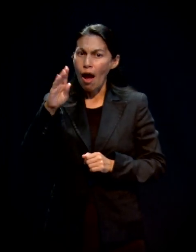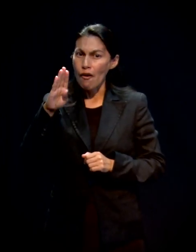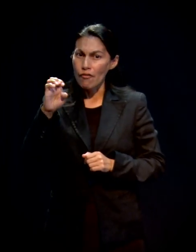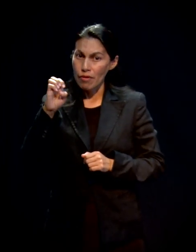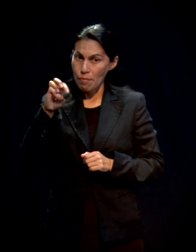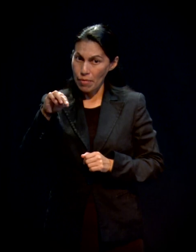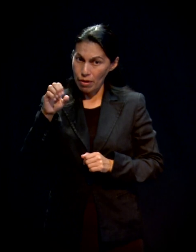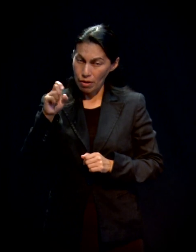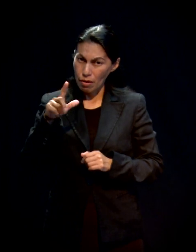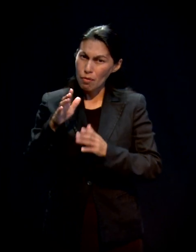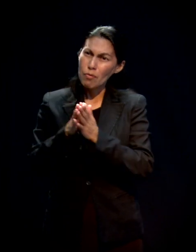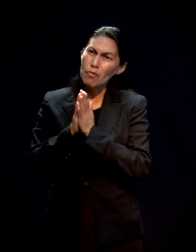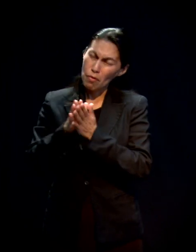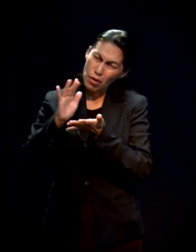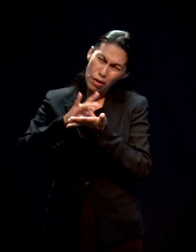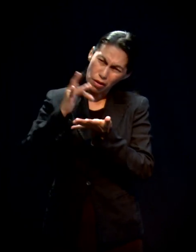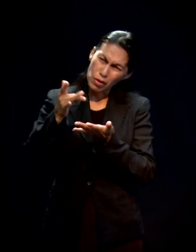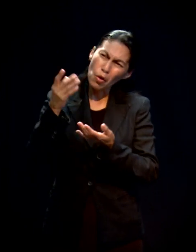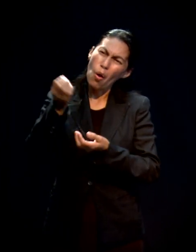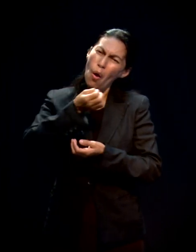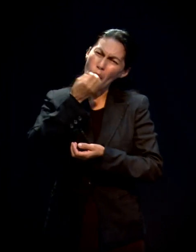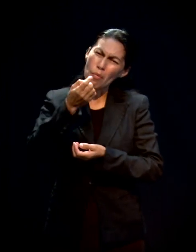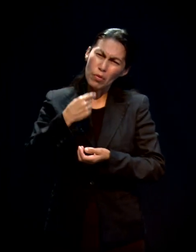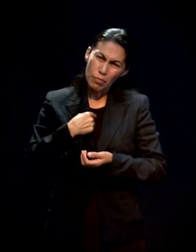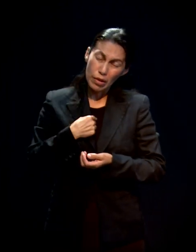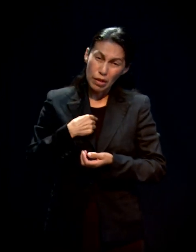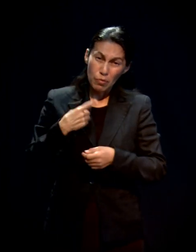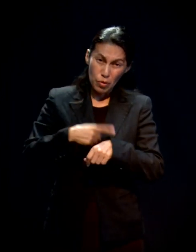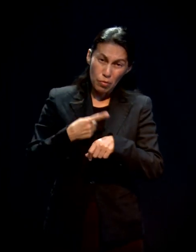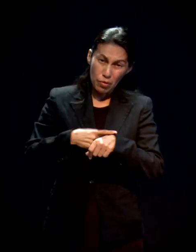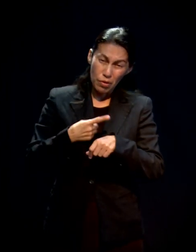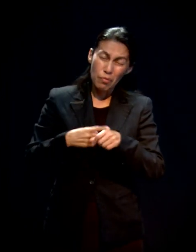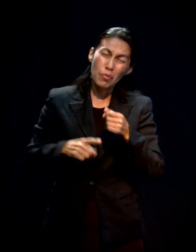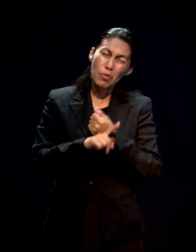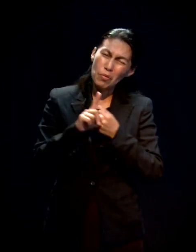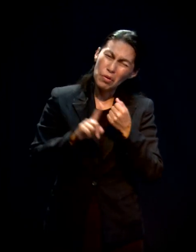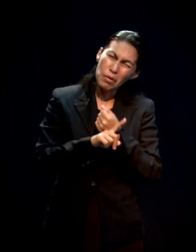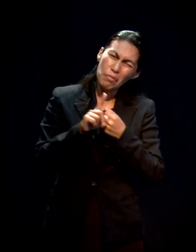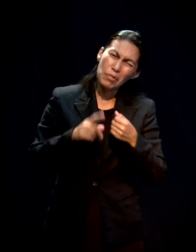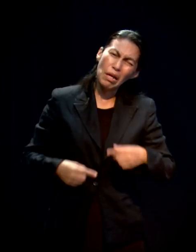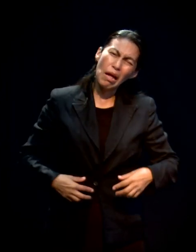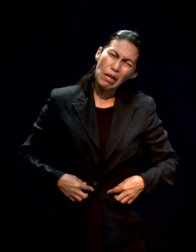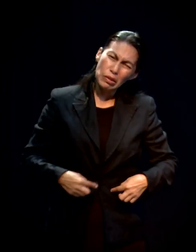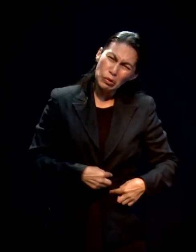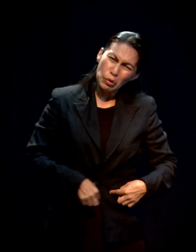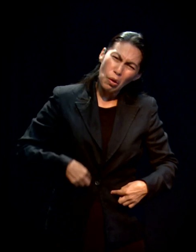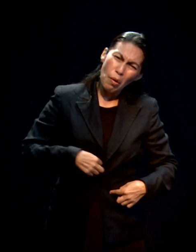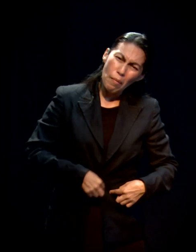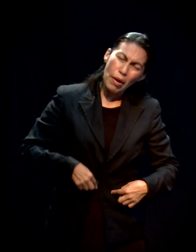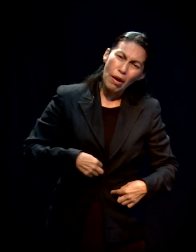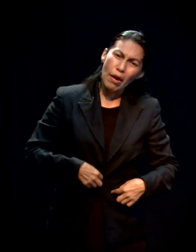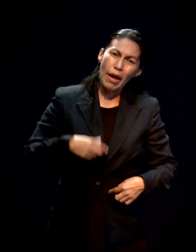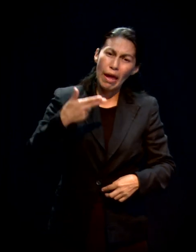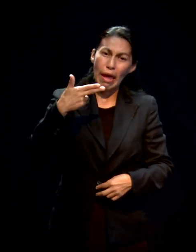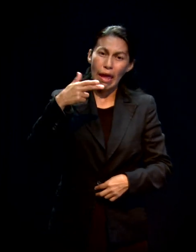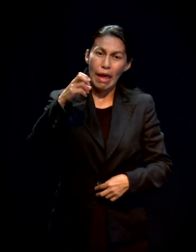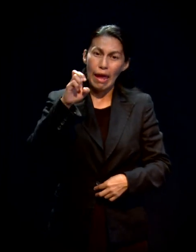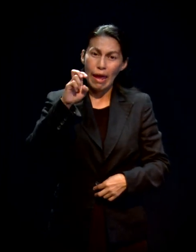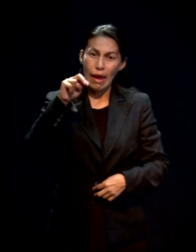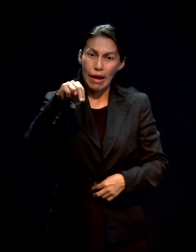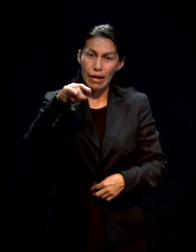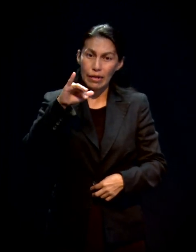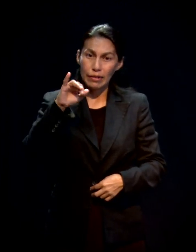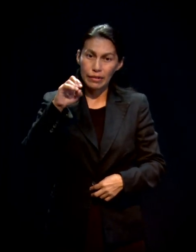que vamos a orar por ti tengo problemas en mi estómago relacionado con una hernia hiatal si hemos